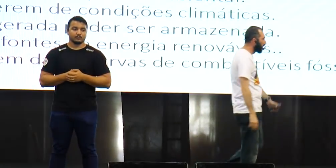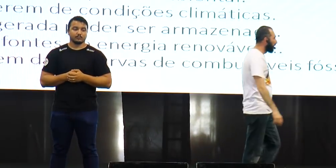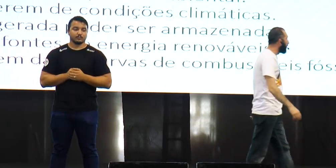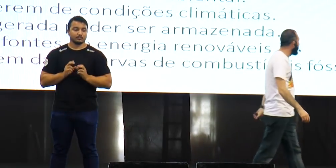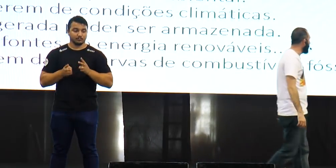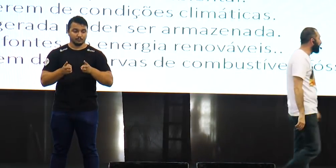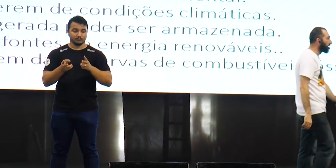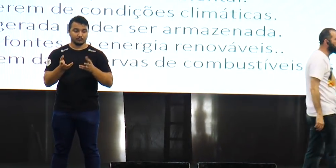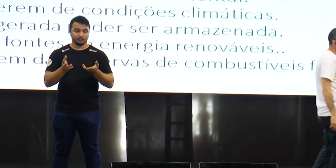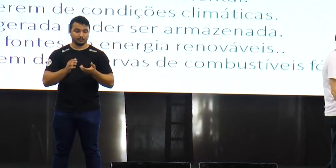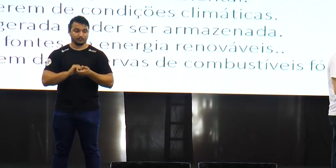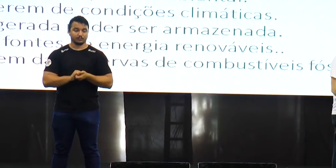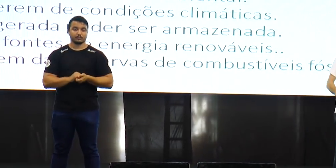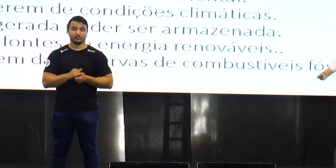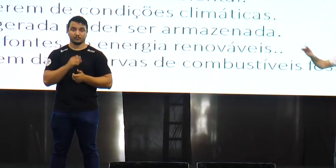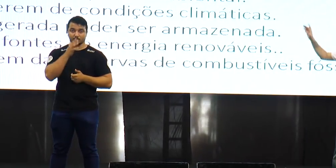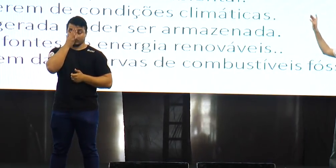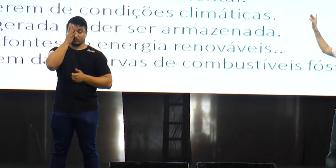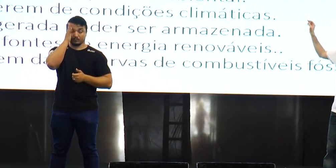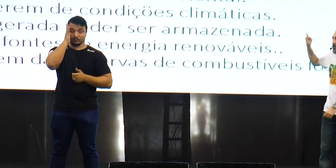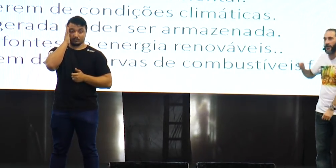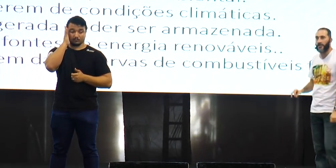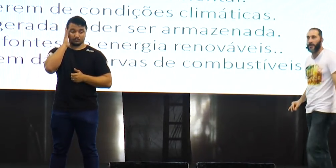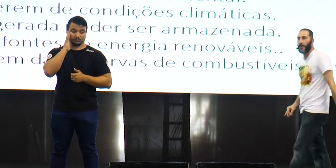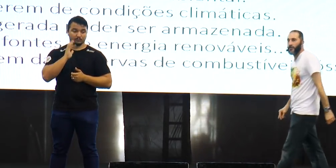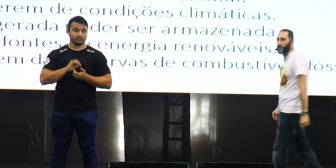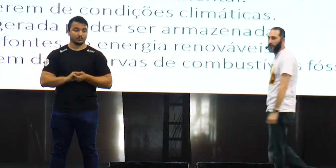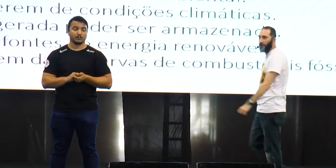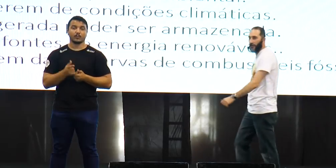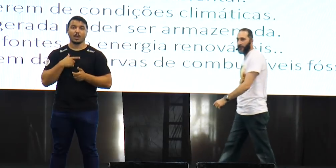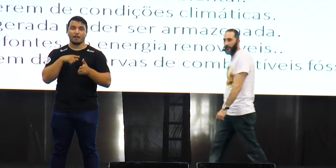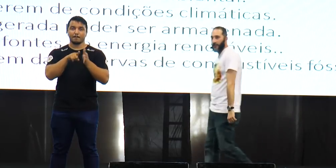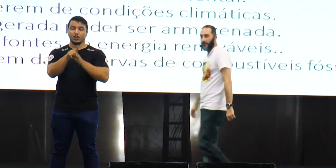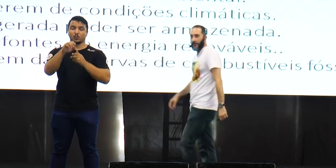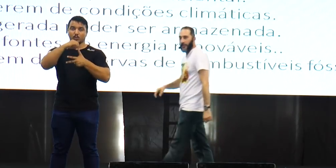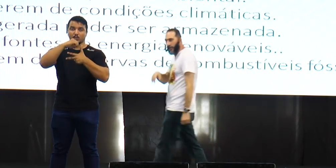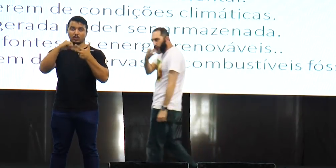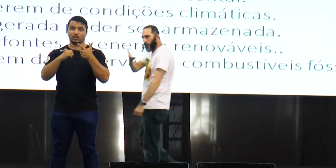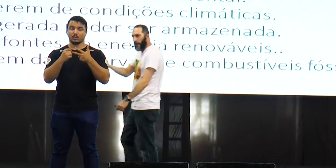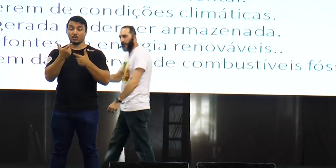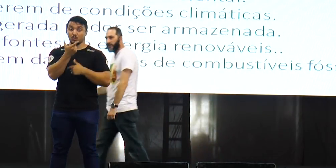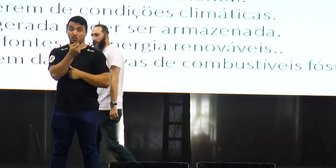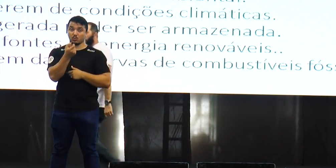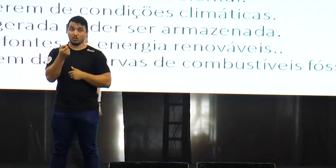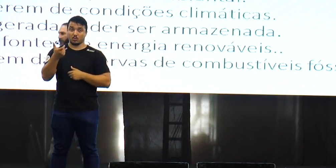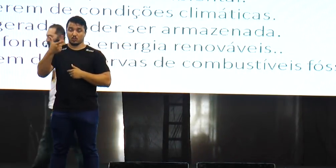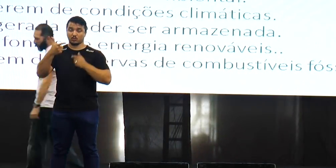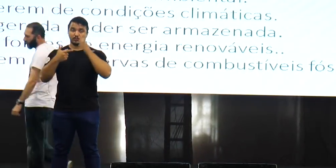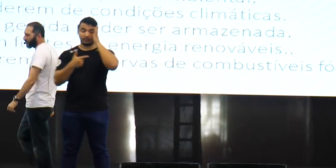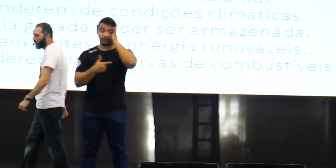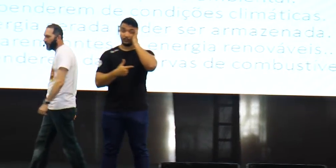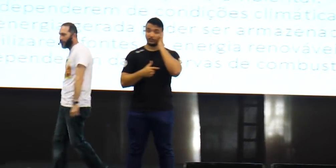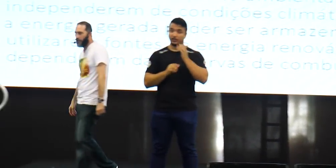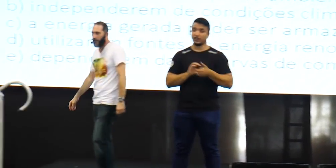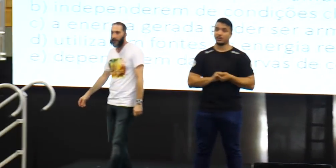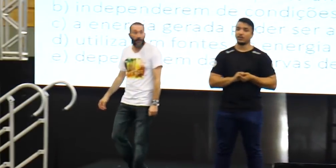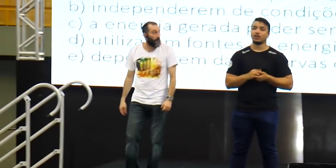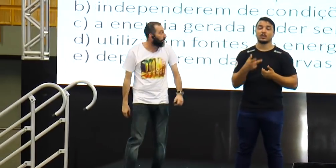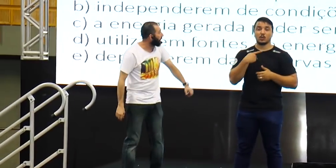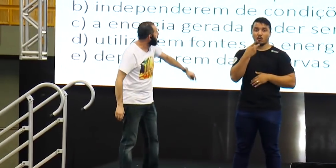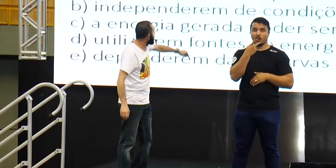um? Fernandes, o que é isso aqui? Isso é uma questão de Enem. Isso que eu acabei de dizer para vocês é importante para o